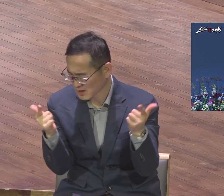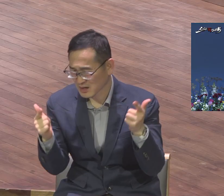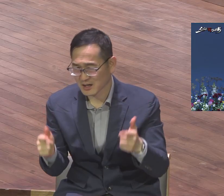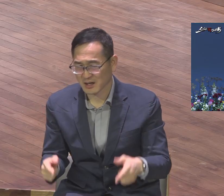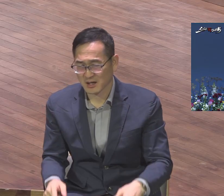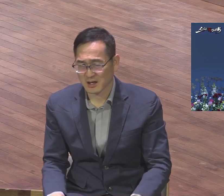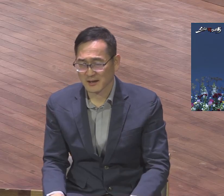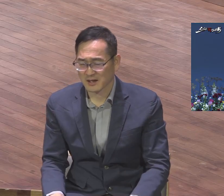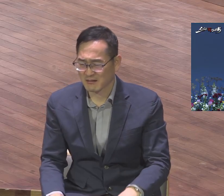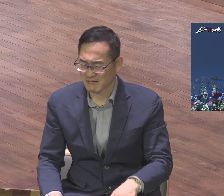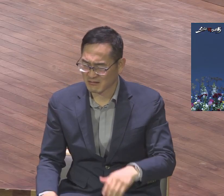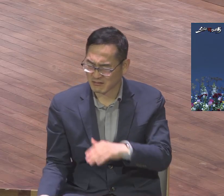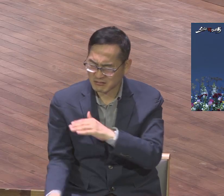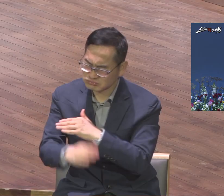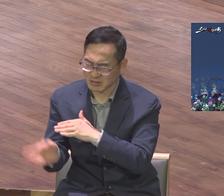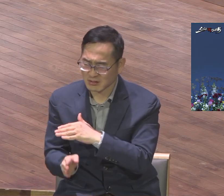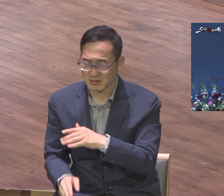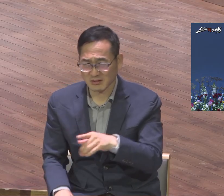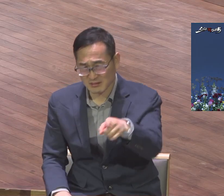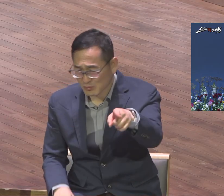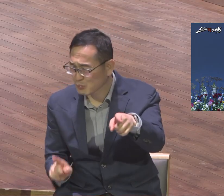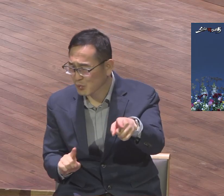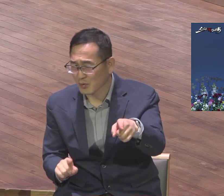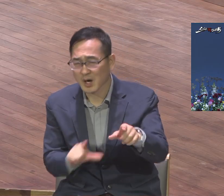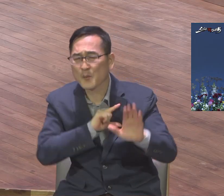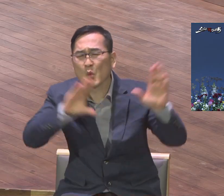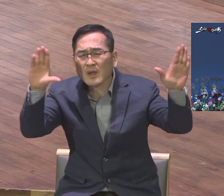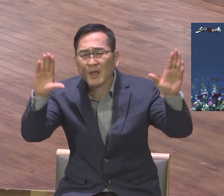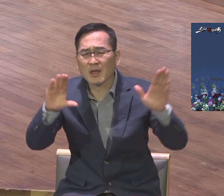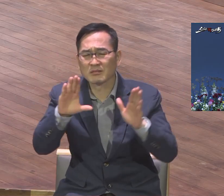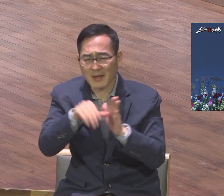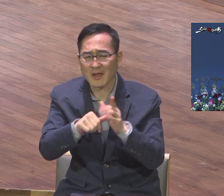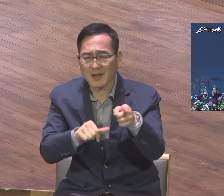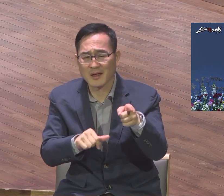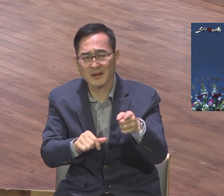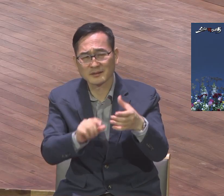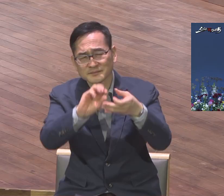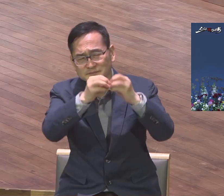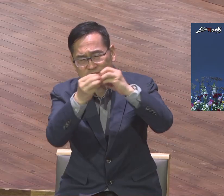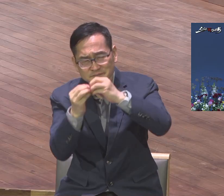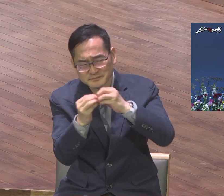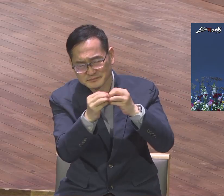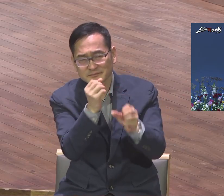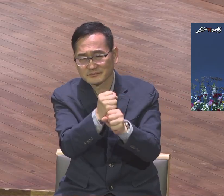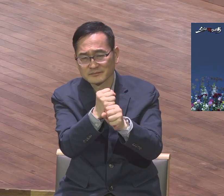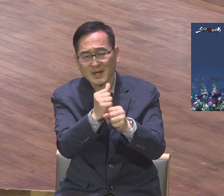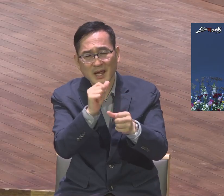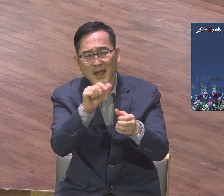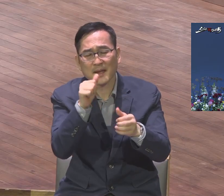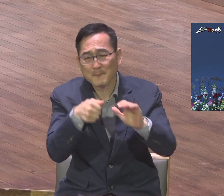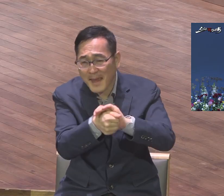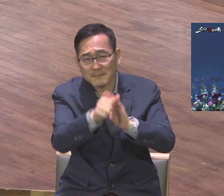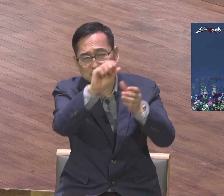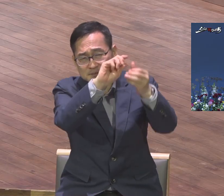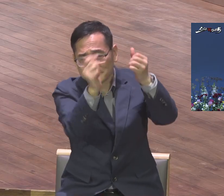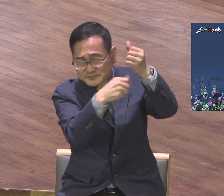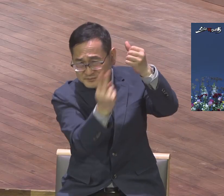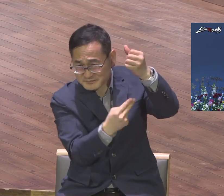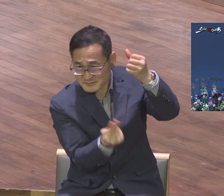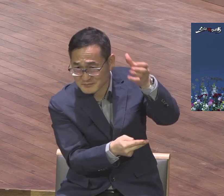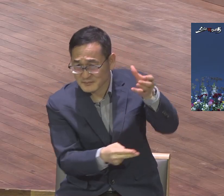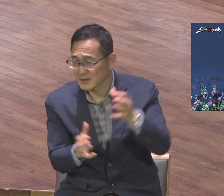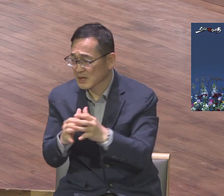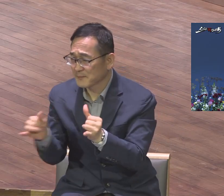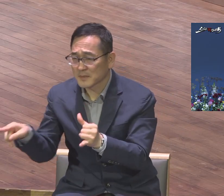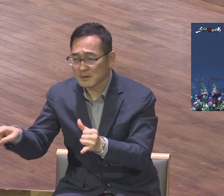상이냐? 왜냐하면 모세가 그 당시에 만들었던 이 노뱀이요. 광야에서